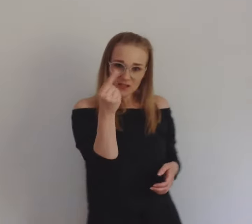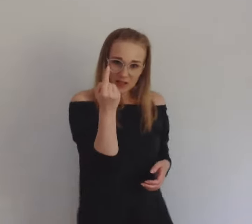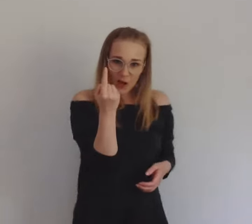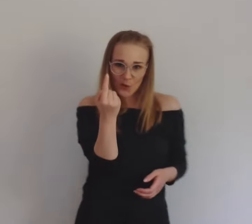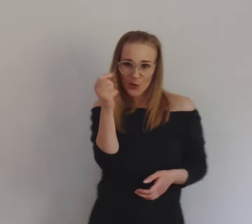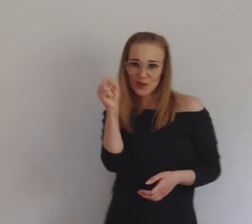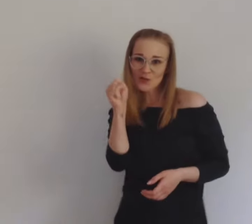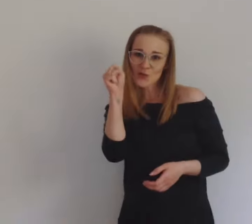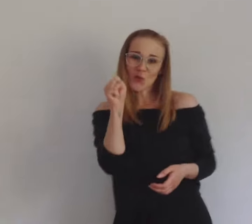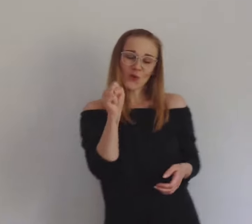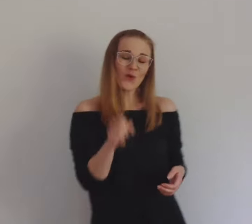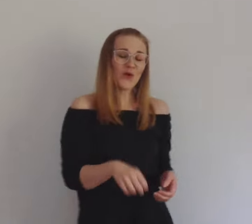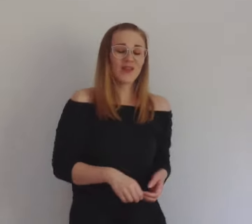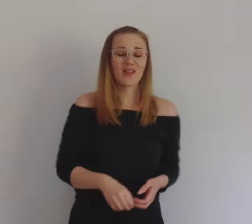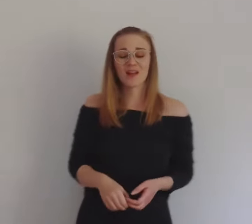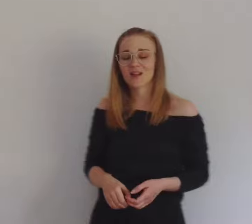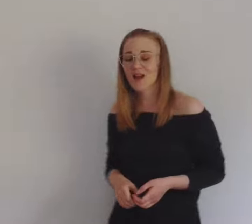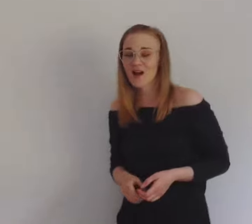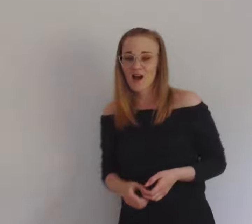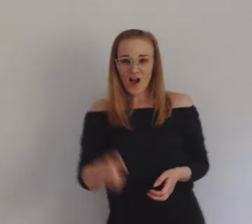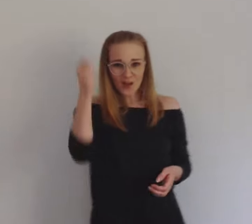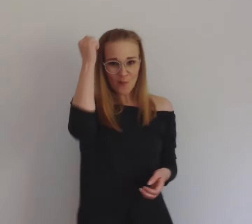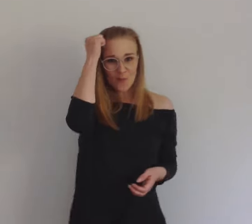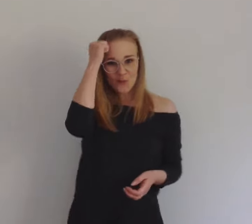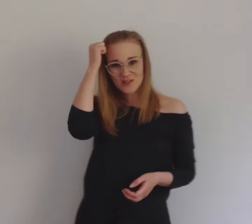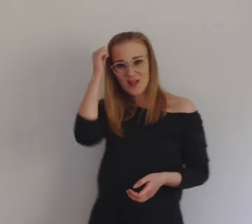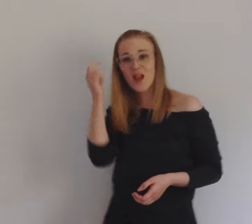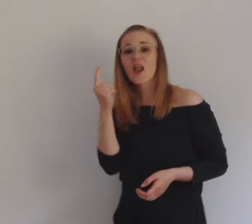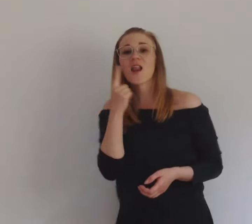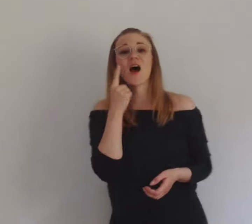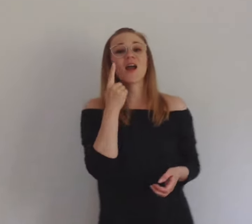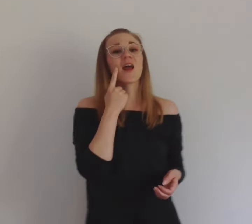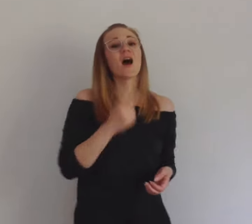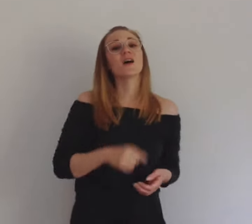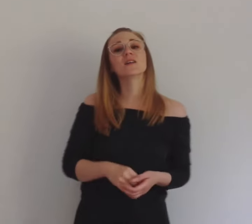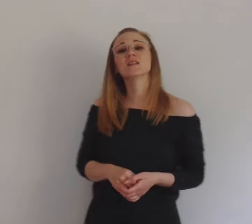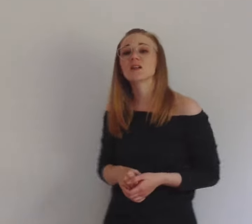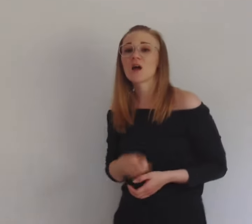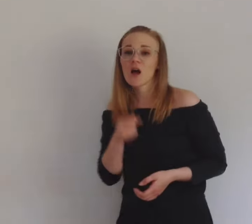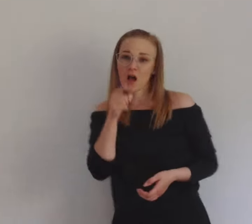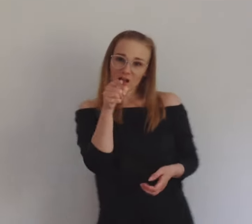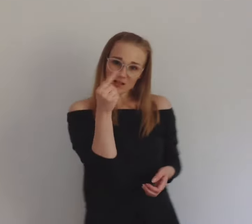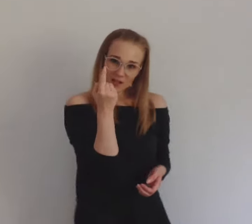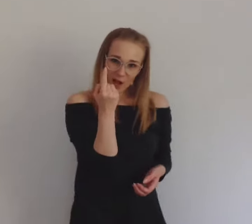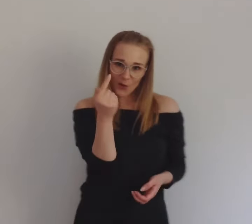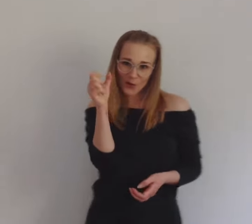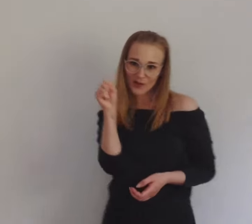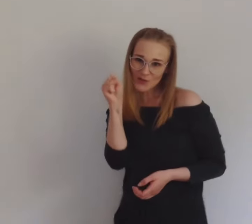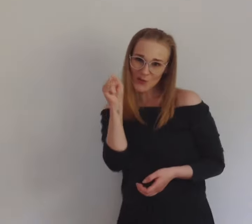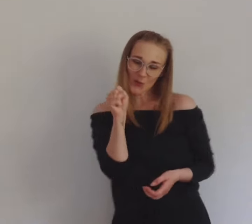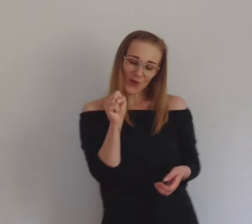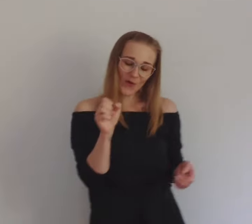sitä yhdessä suurlun täytää. Mä muistallaan aina, sitä yhdessä suurlun